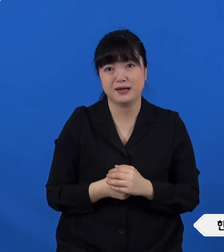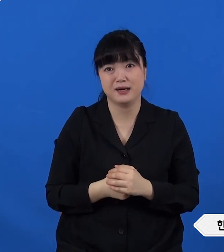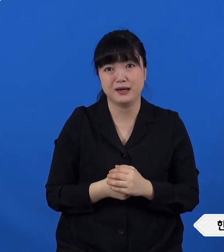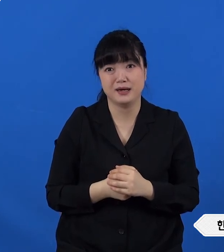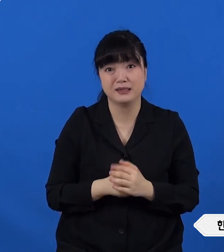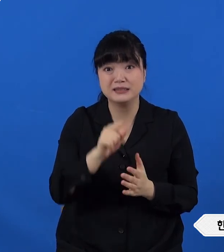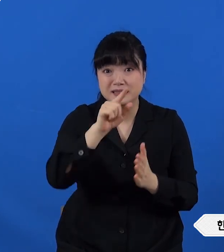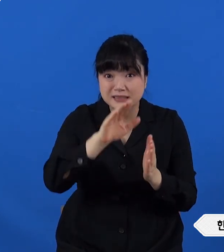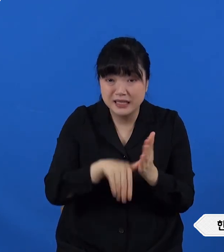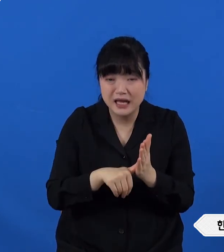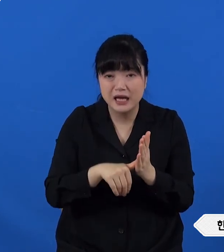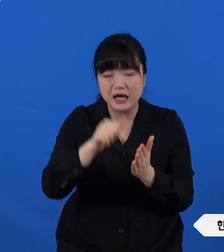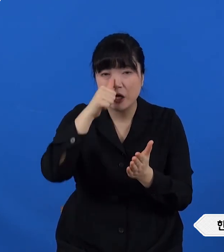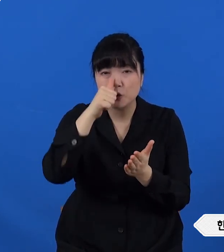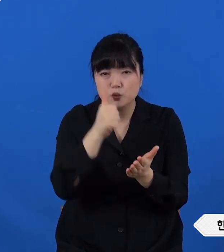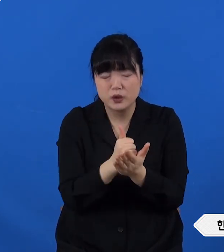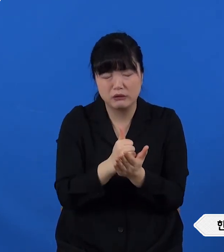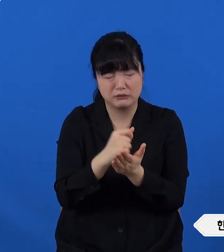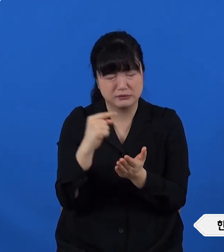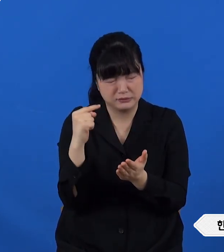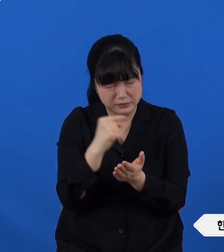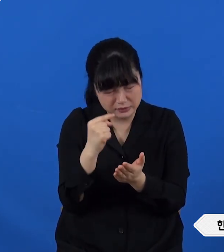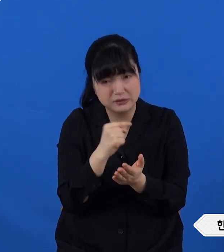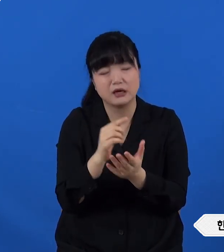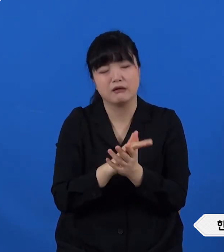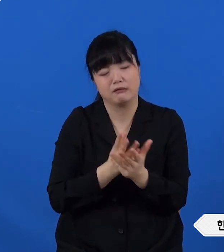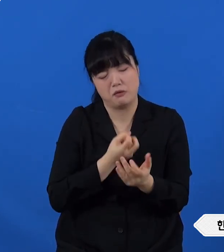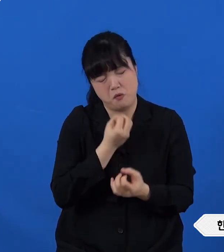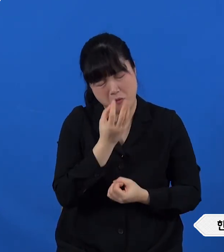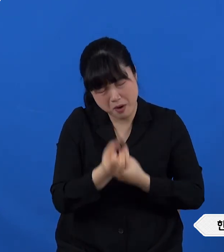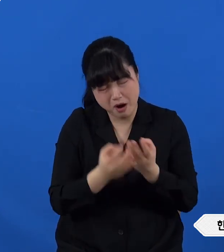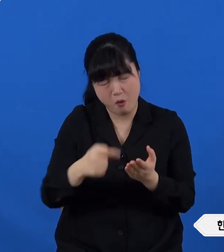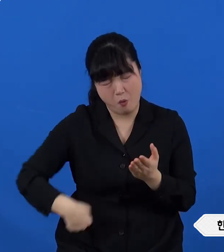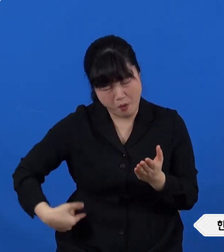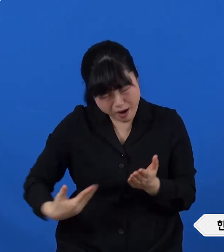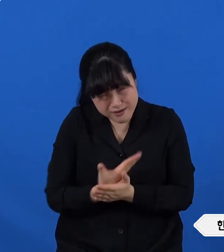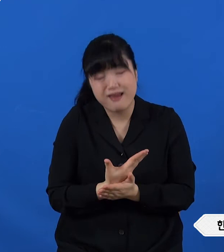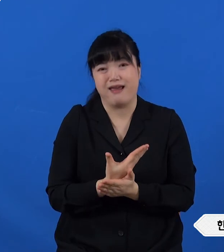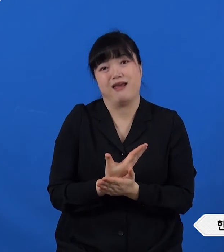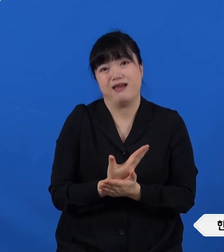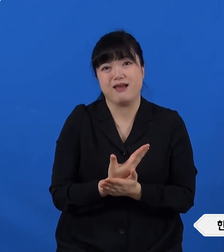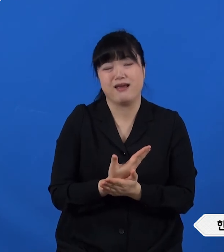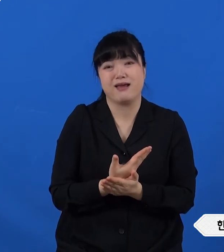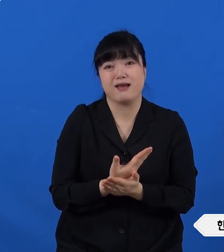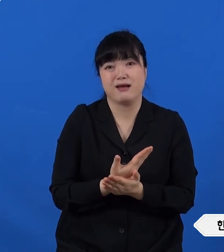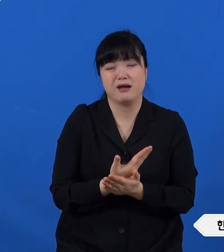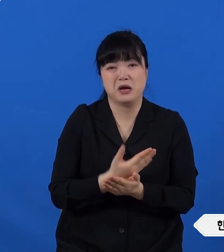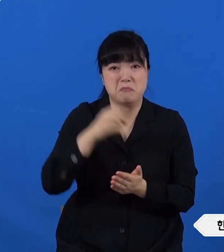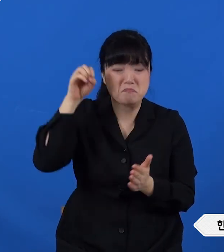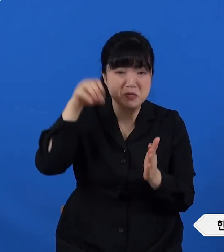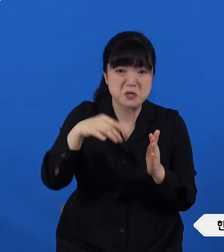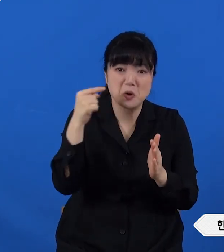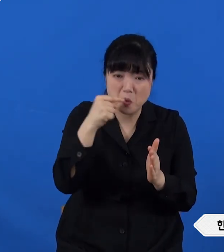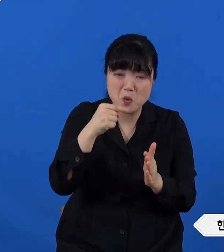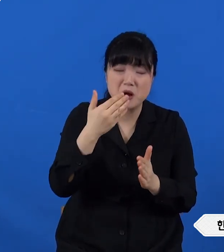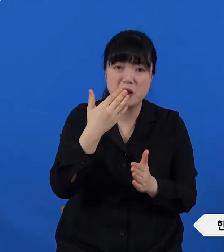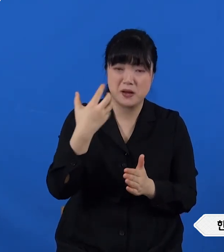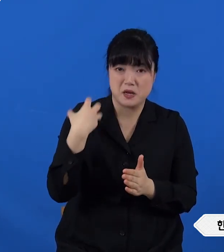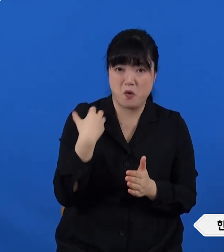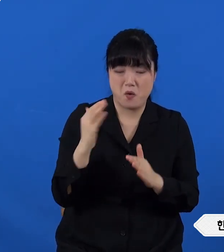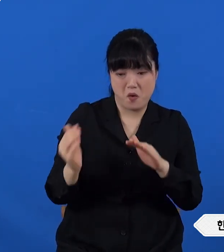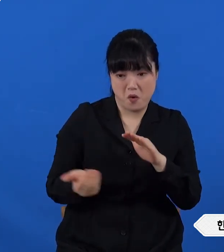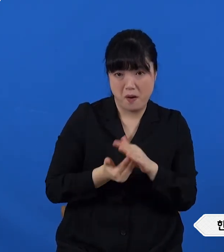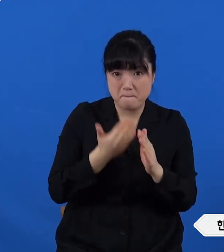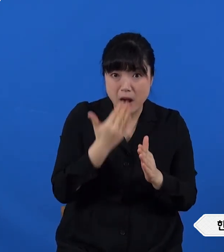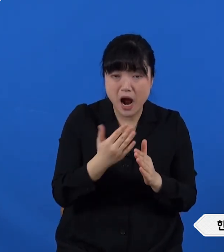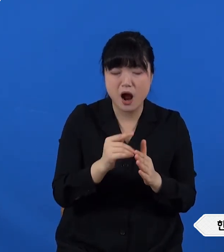그럴 때마다 죄를 철저하게 고백하고 회개하기 때문입니다. 우리가 빛과 소금이 될 수 있는 것은 그렇게